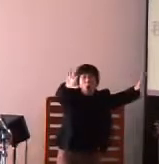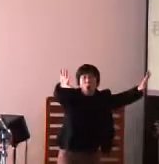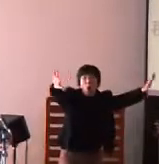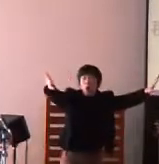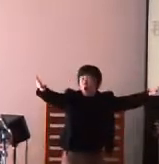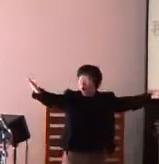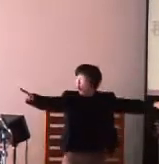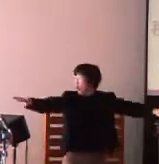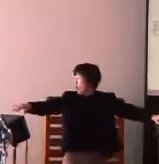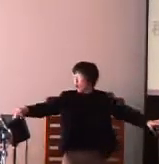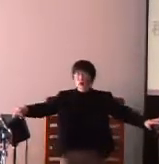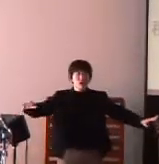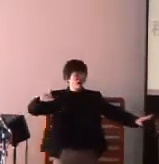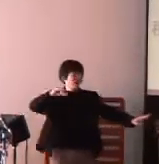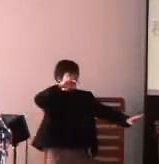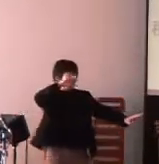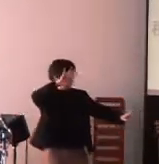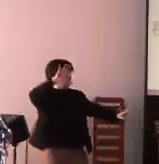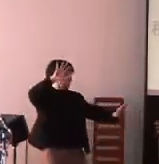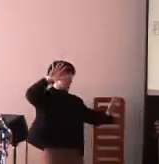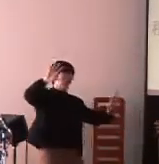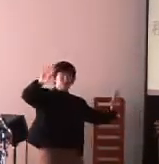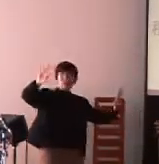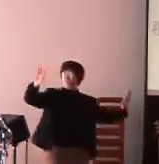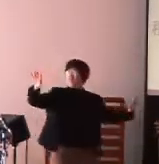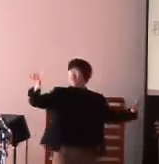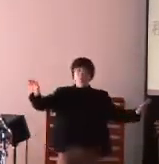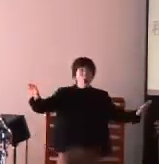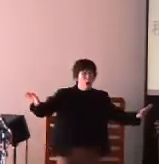真っ白、周りは真っ白で、天国、